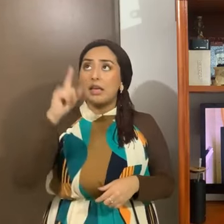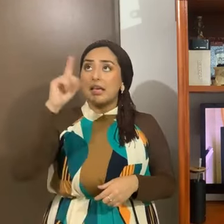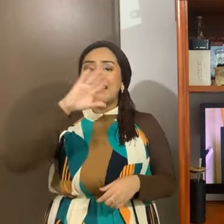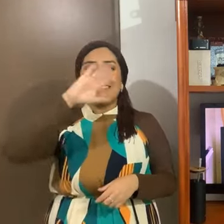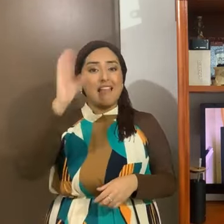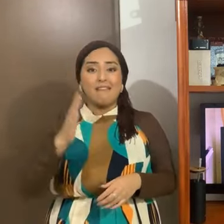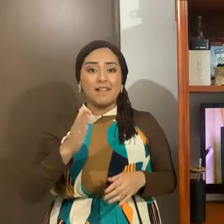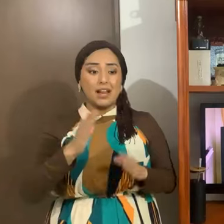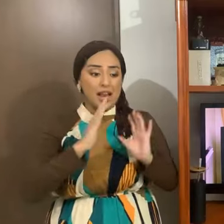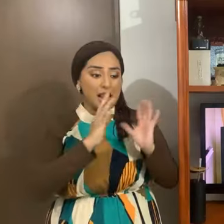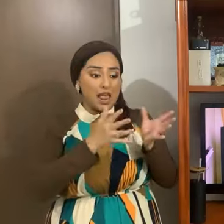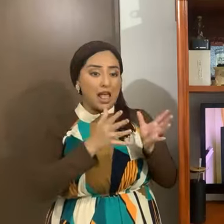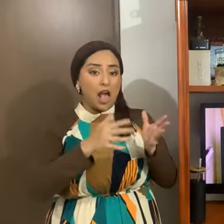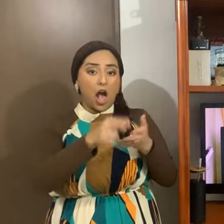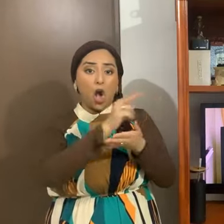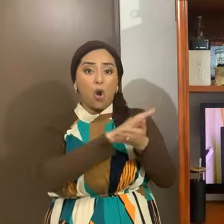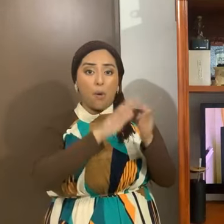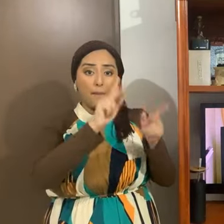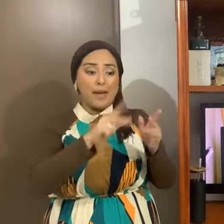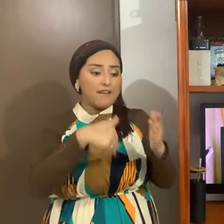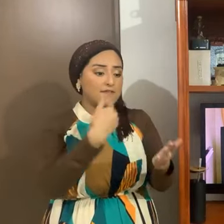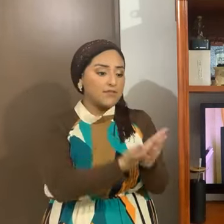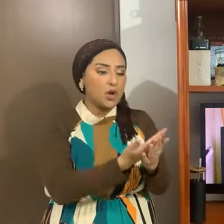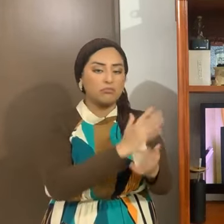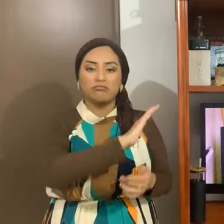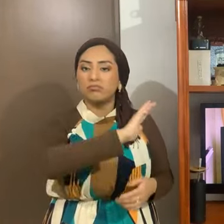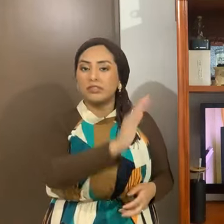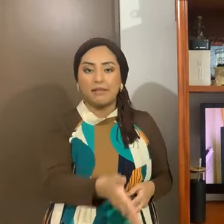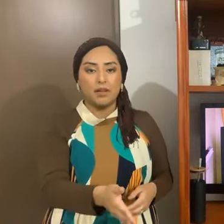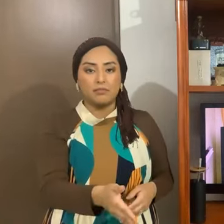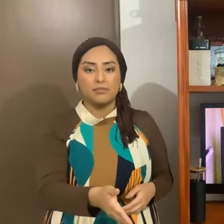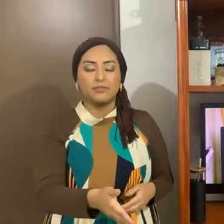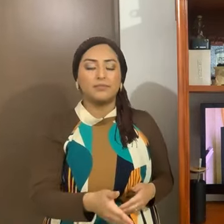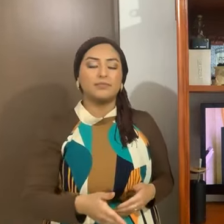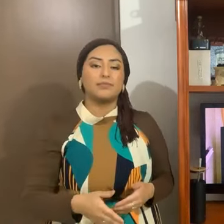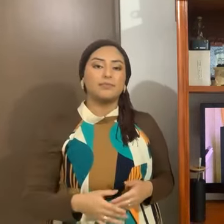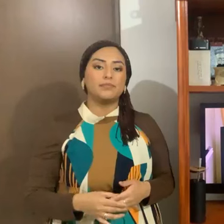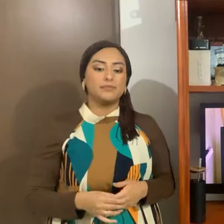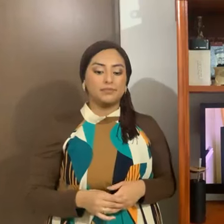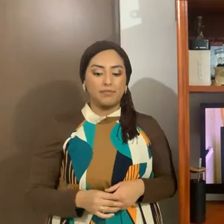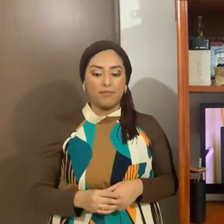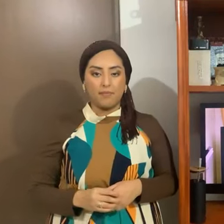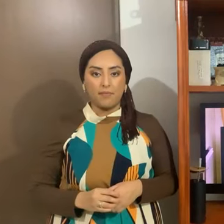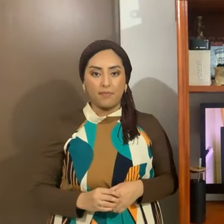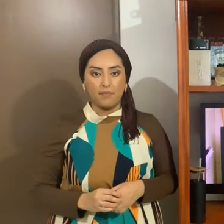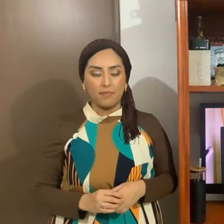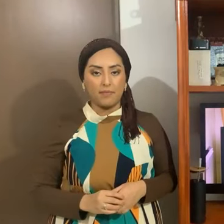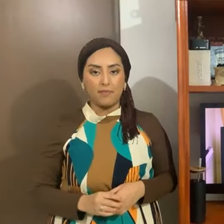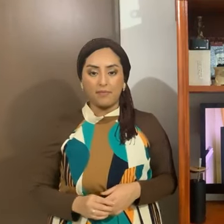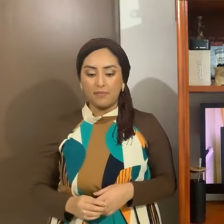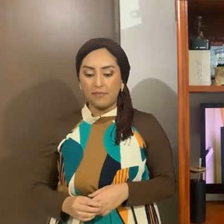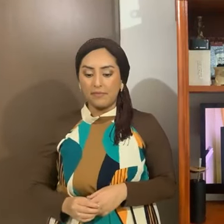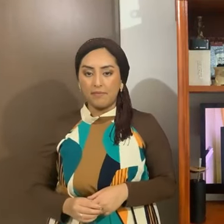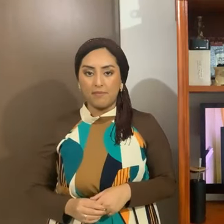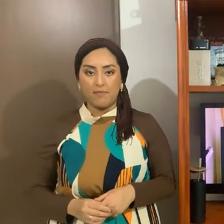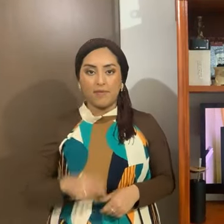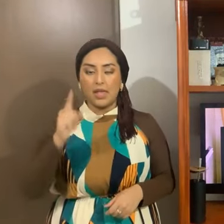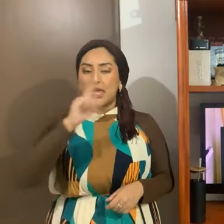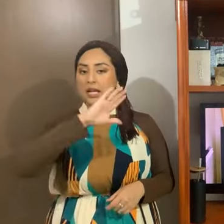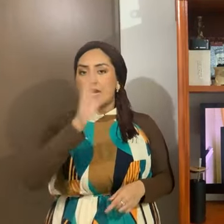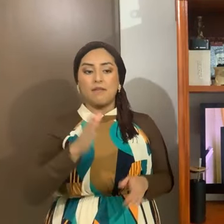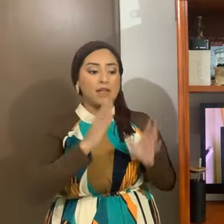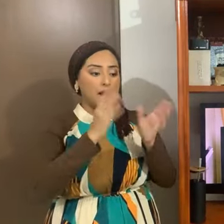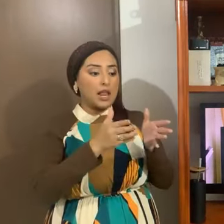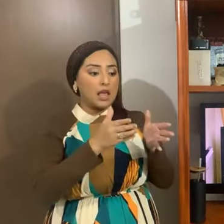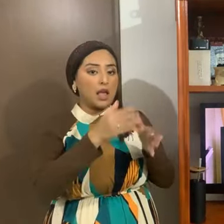caiga el justo. Vamos a leerlo nuevamente. Echa sobre Yahweh tu carga y Él te sustentará. Nunca